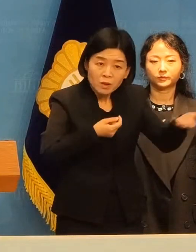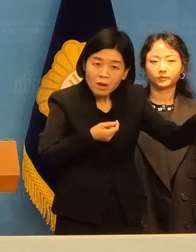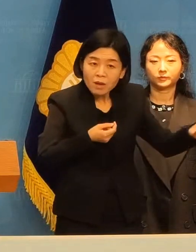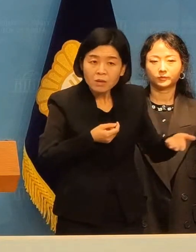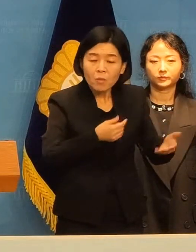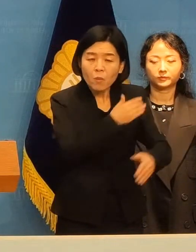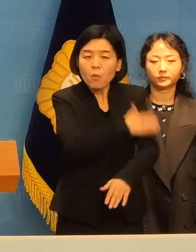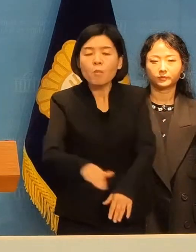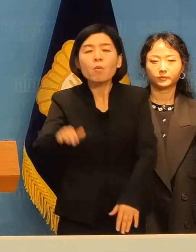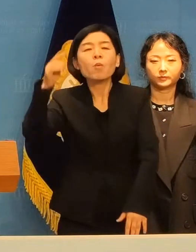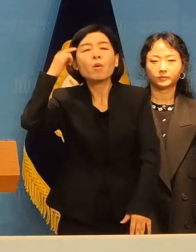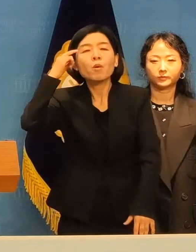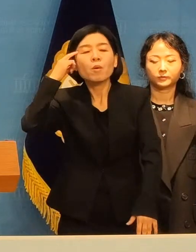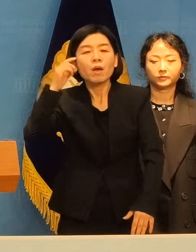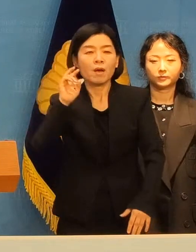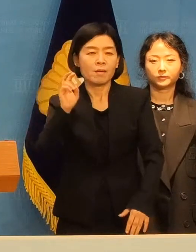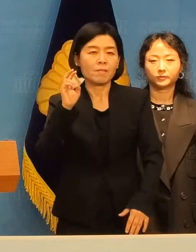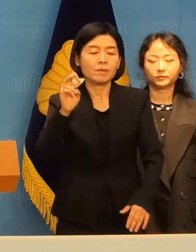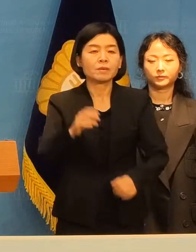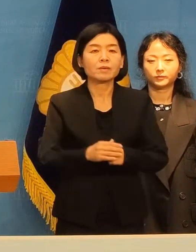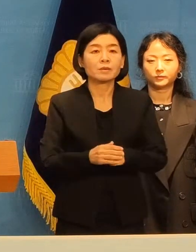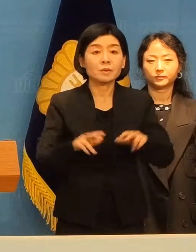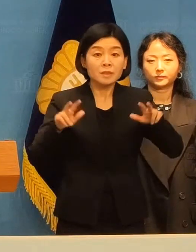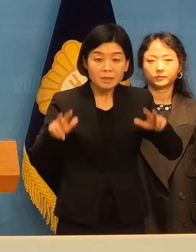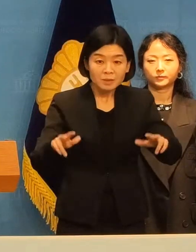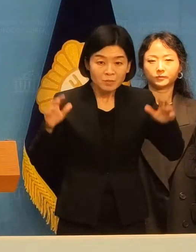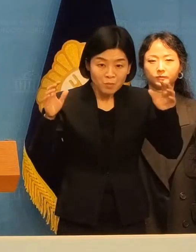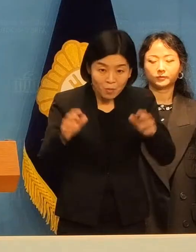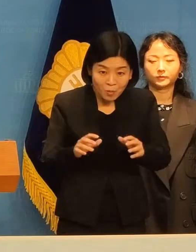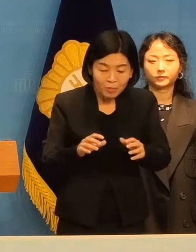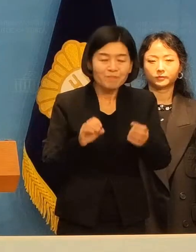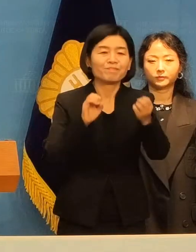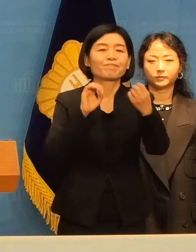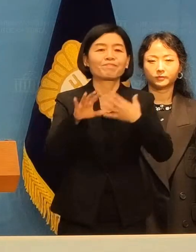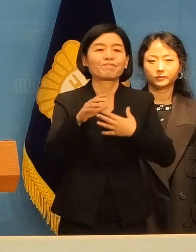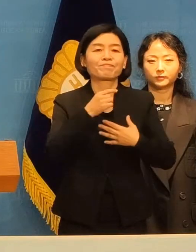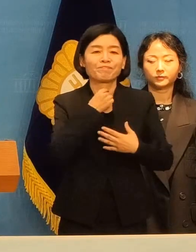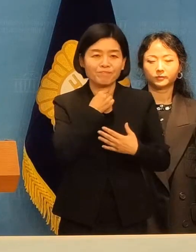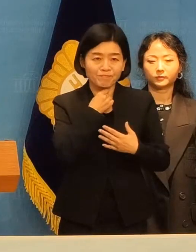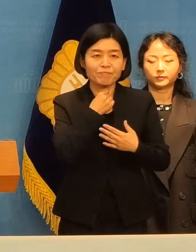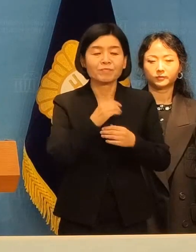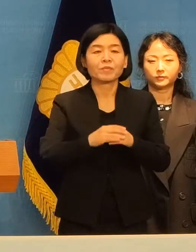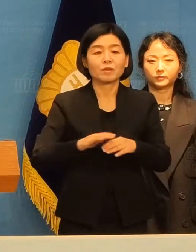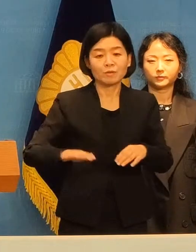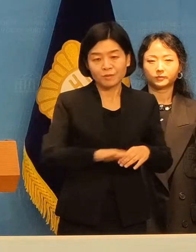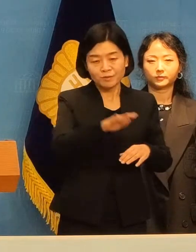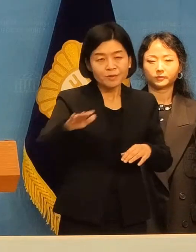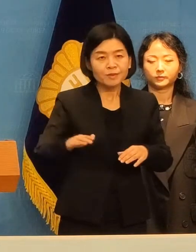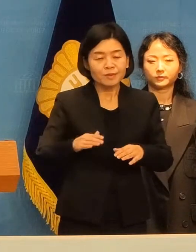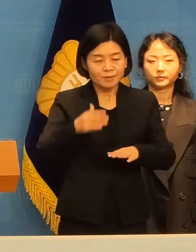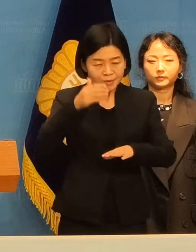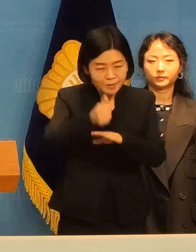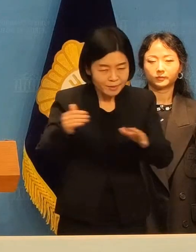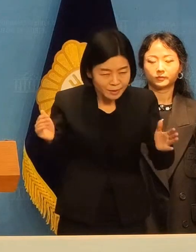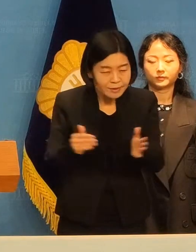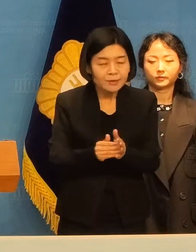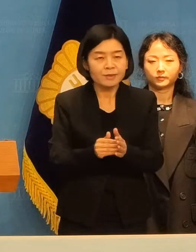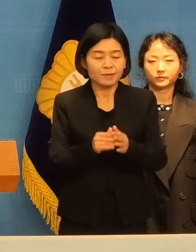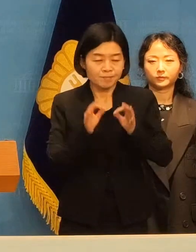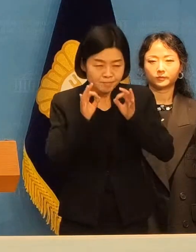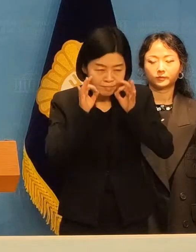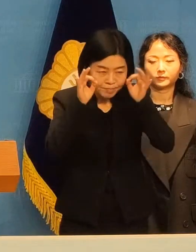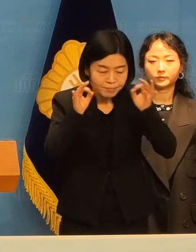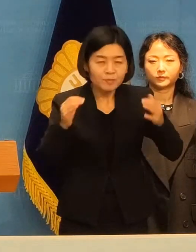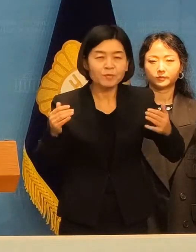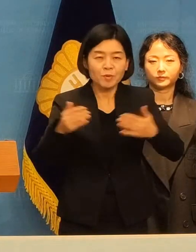외면했는가? 오늘 이 자리에 모인 우리는 그 물음에 이렇게 답하자고 합니다. 우리는 끝까지 그들을 외면하지 않겠다.